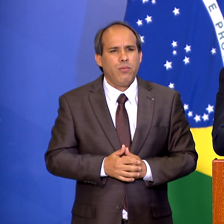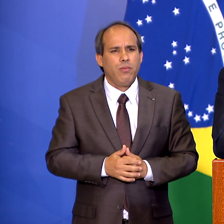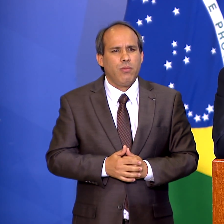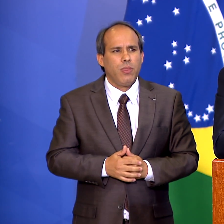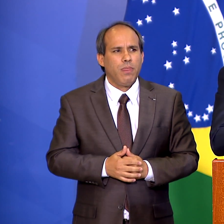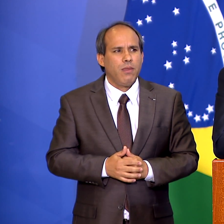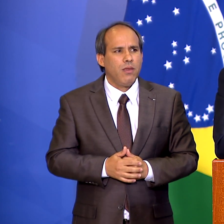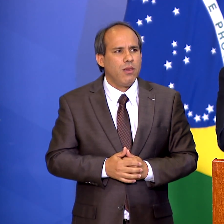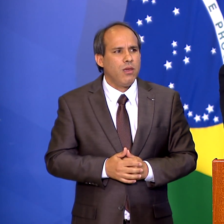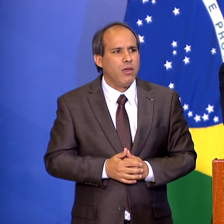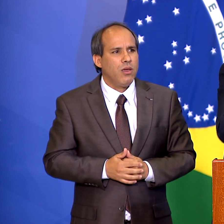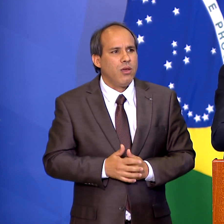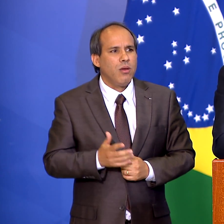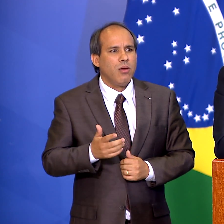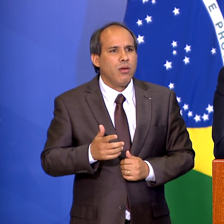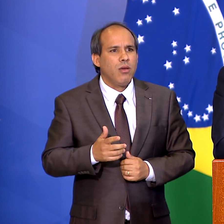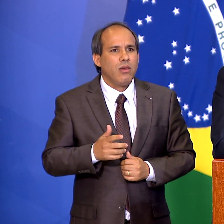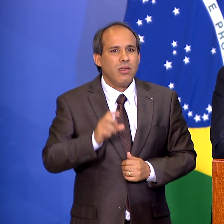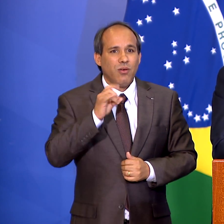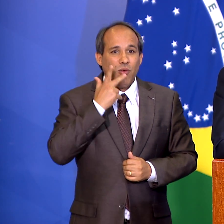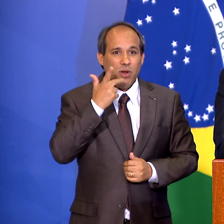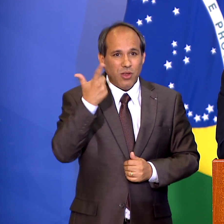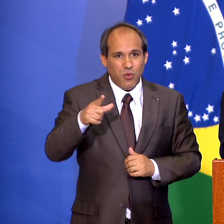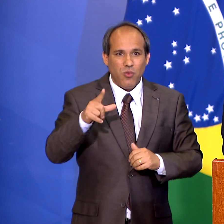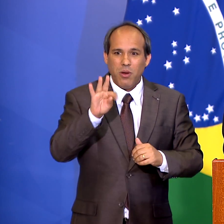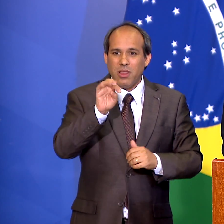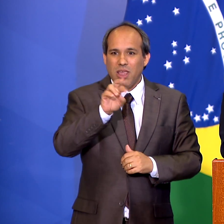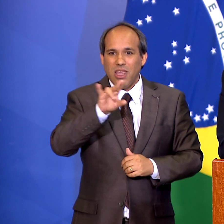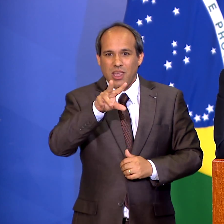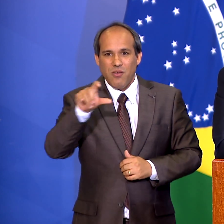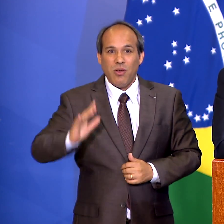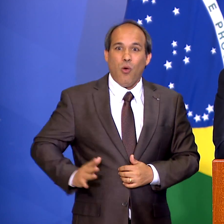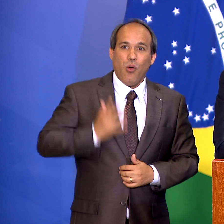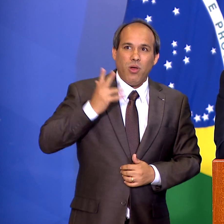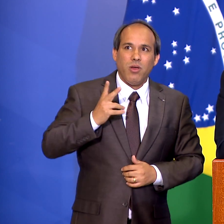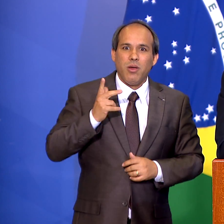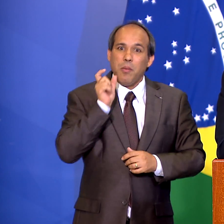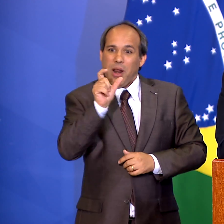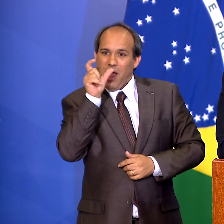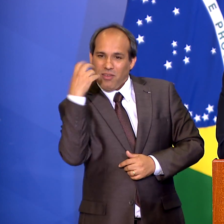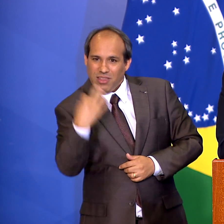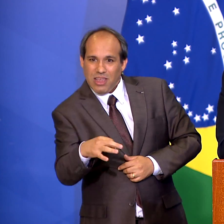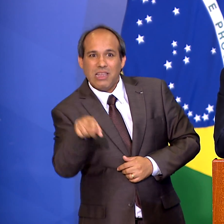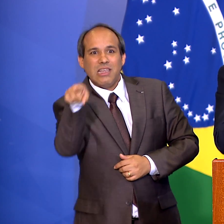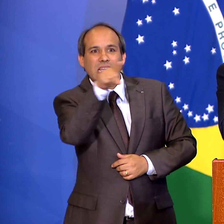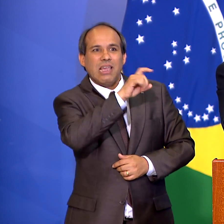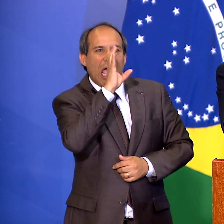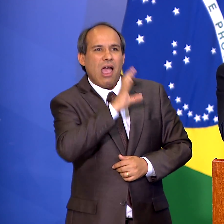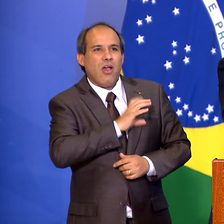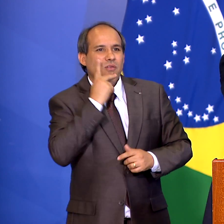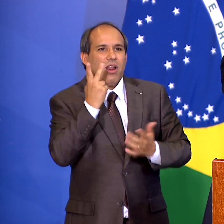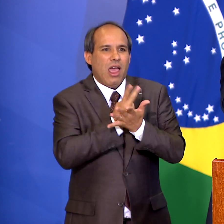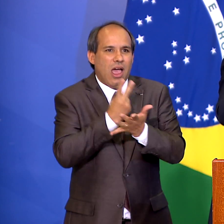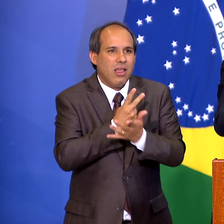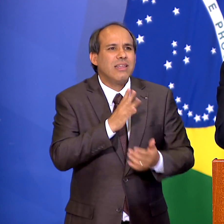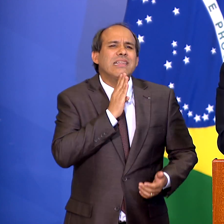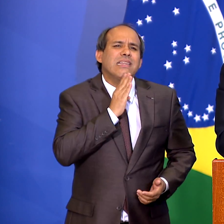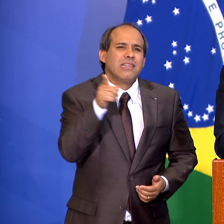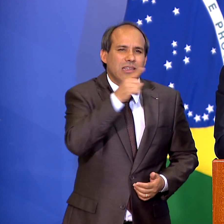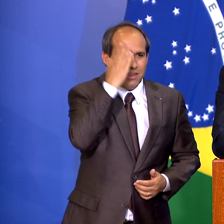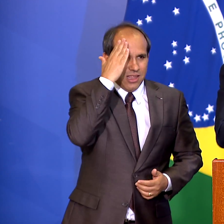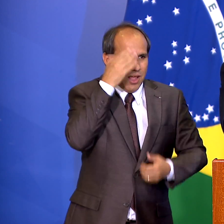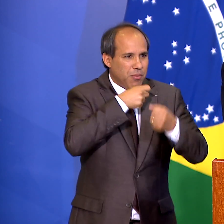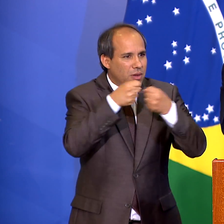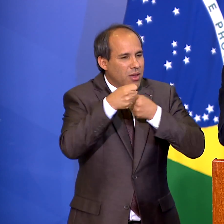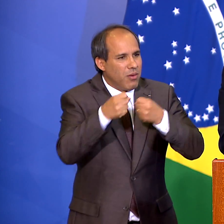É bom falar terrível do que falar errado, a imprensa me crucificar. Me crucificar no dia seguinte. Eu quero agradecer a imprensa aqui,